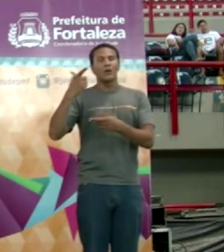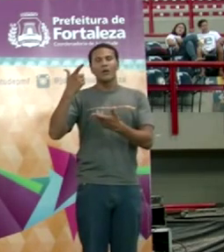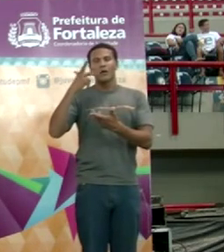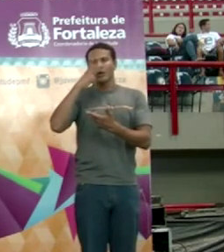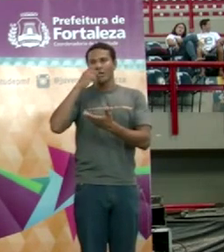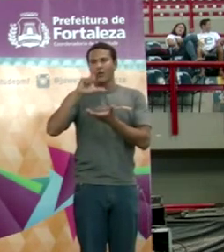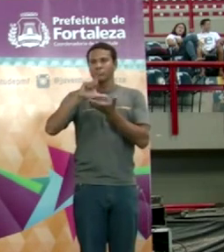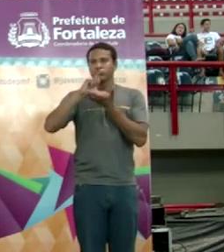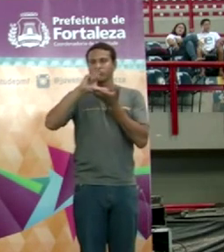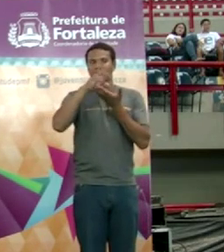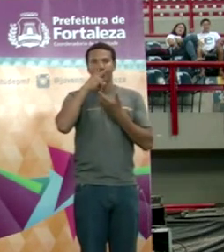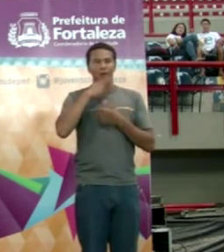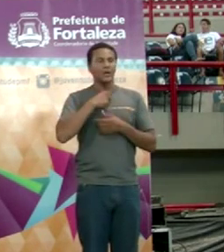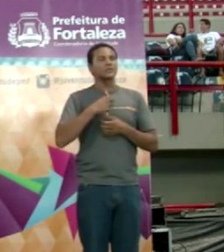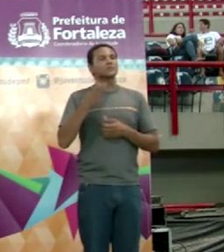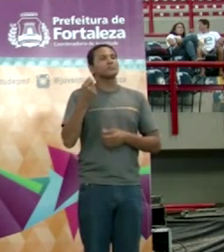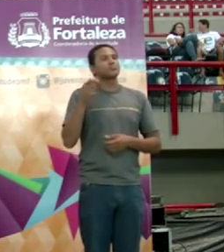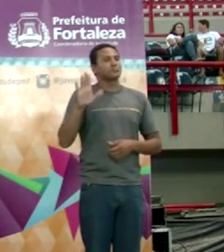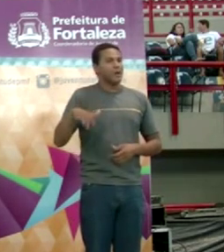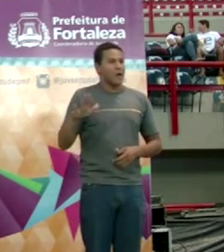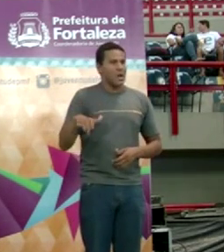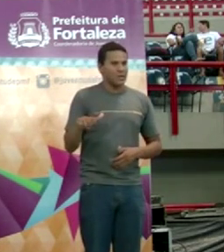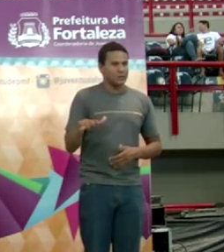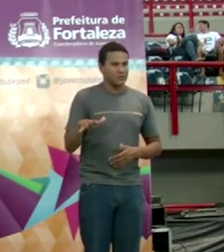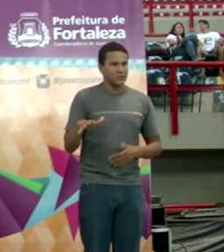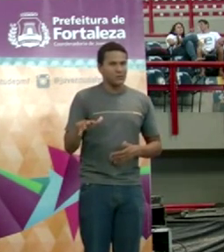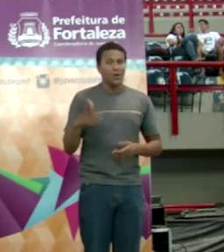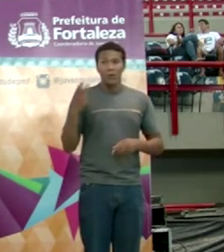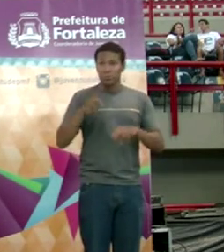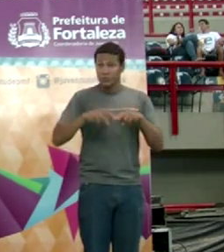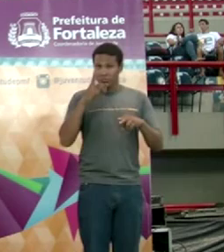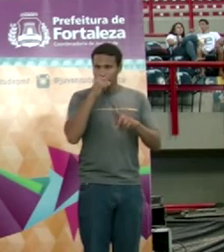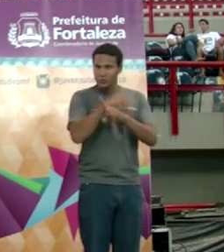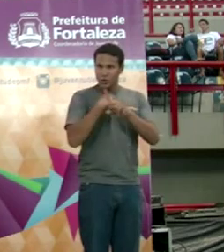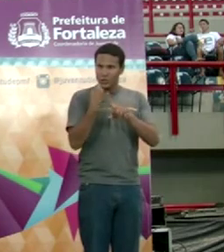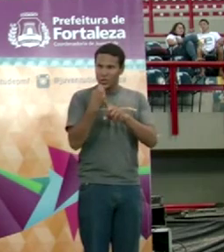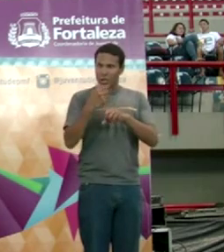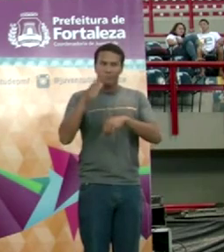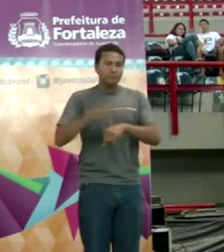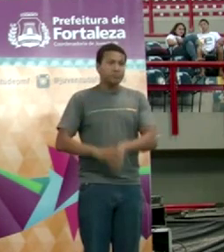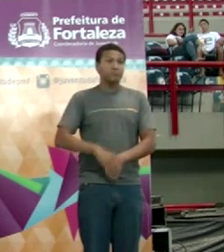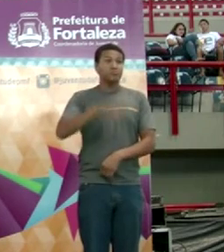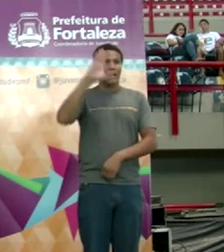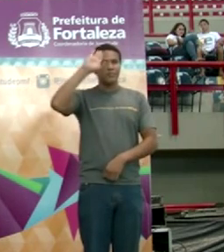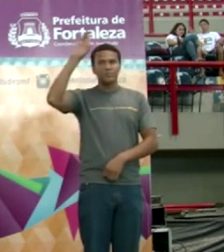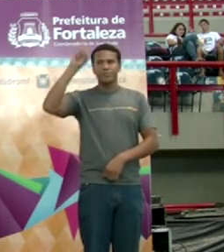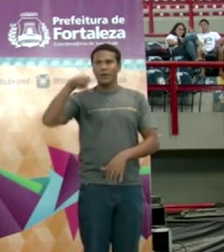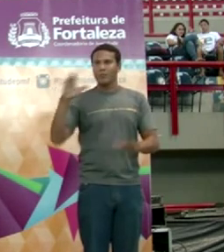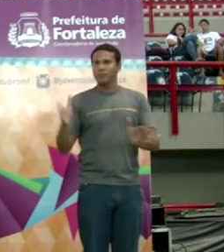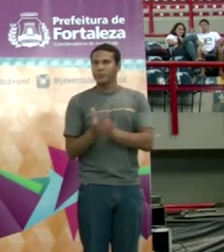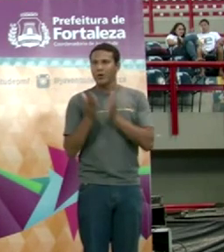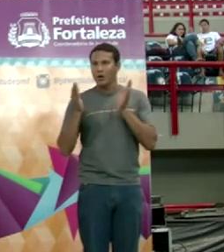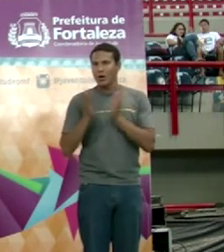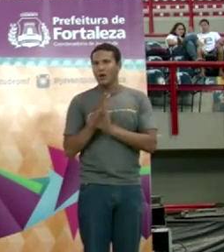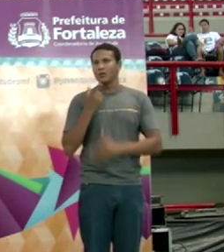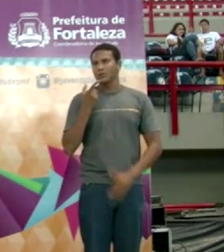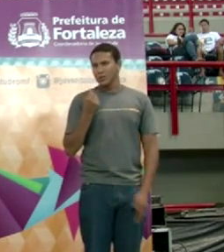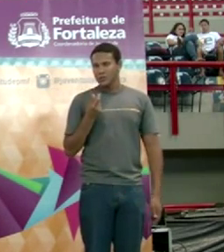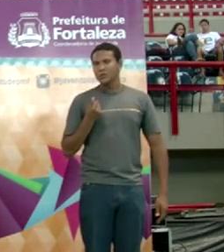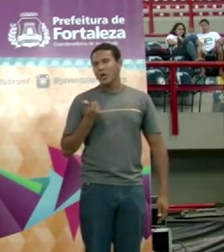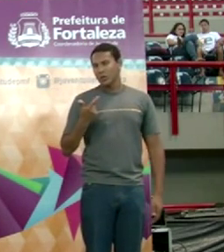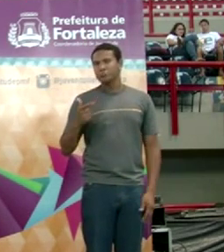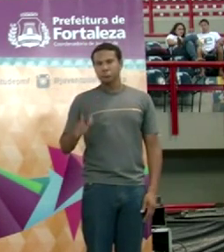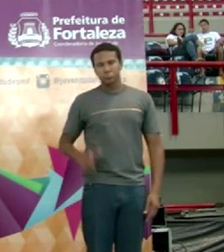uma penetração maior em todas as parcelas da sociedade, especialmente a pessoal que tem uma